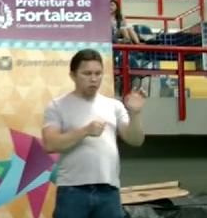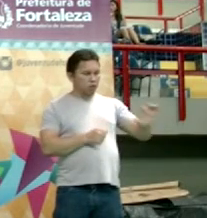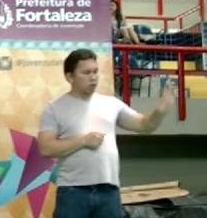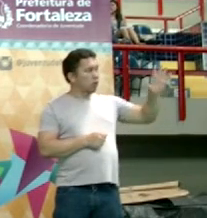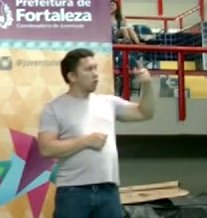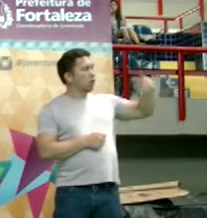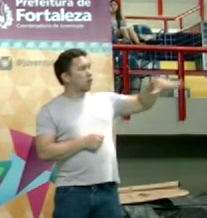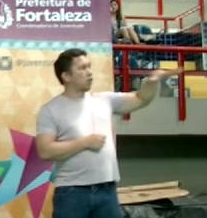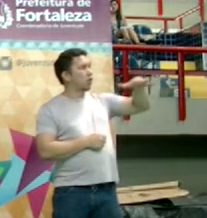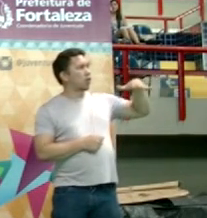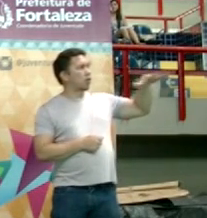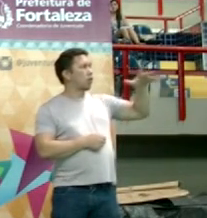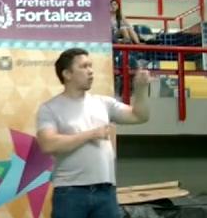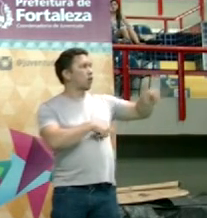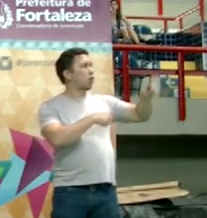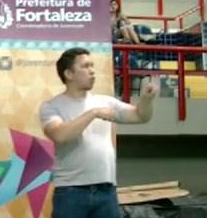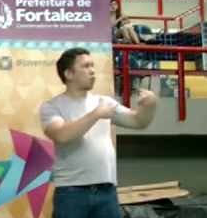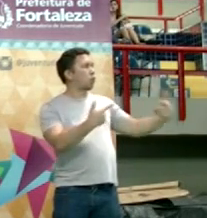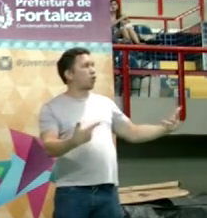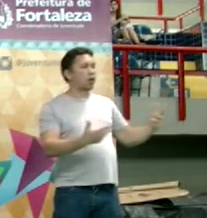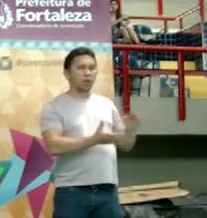Europa qualquer estalagem rural.